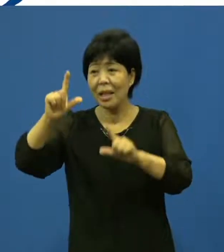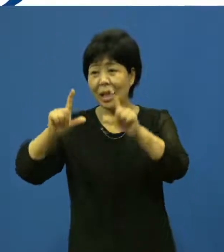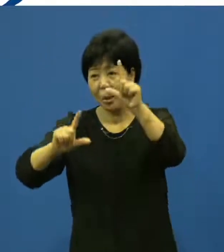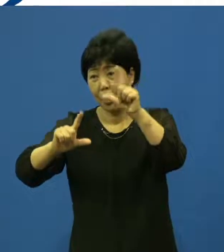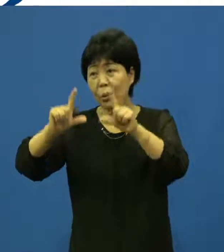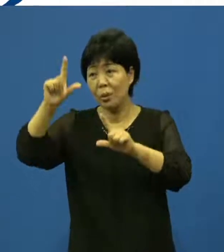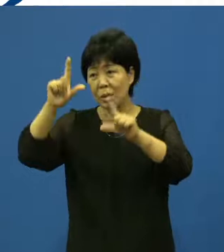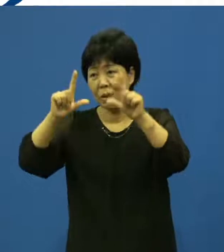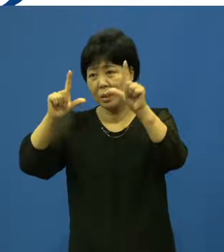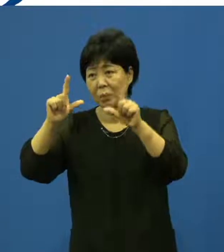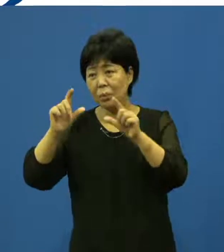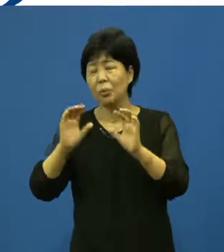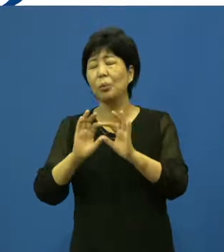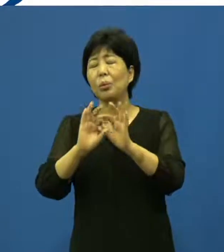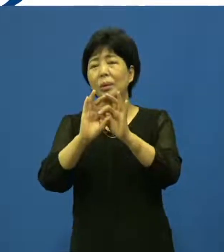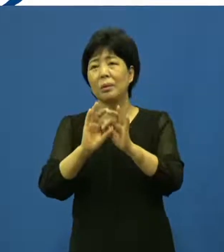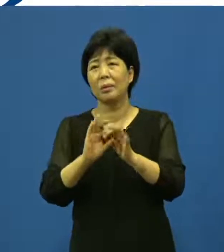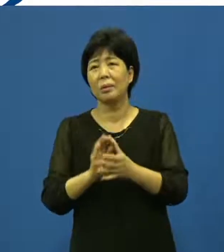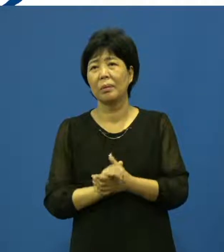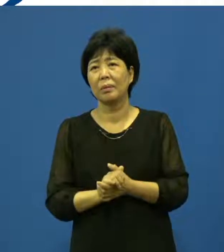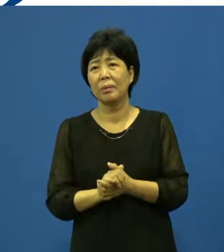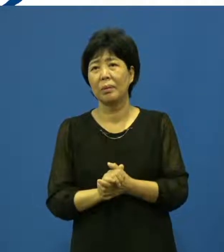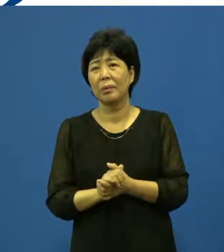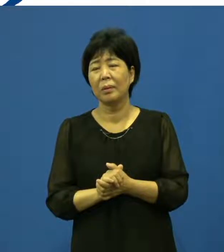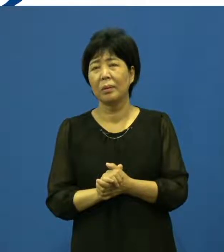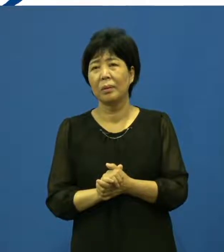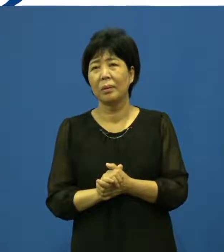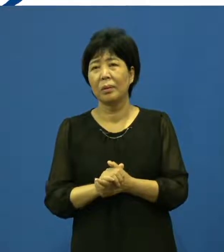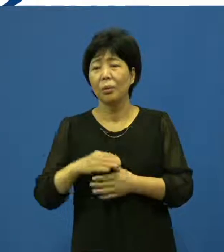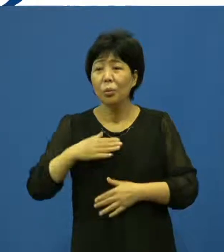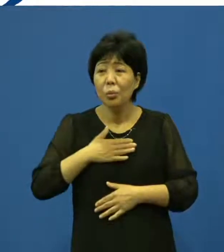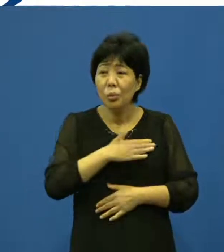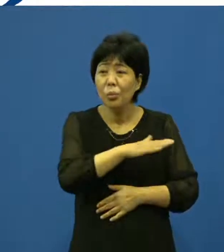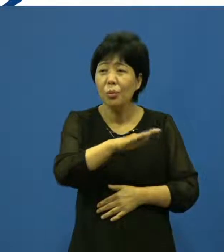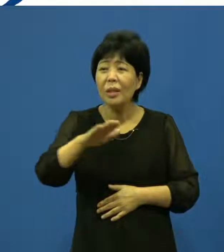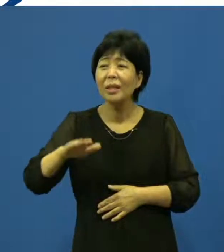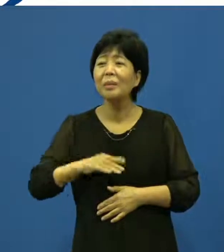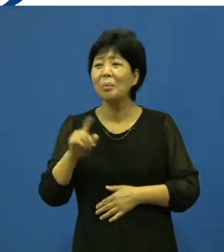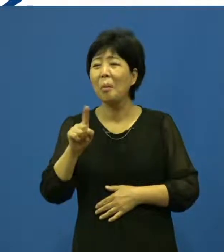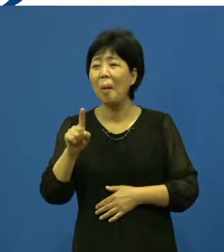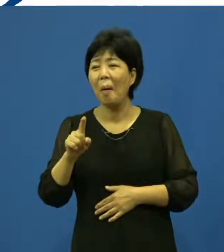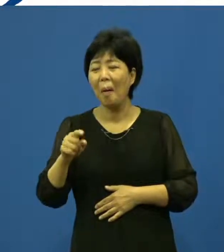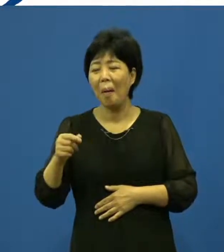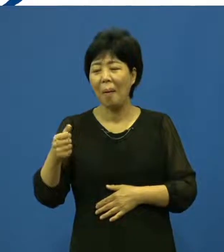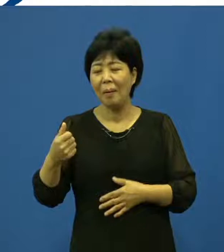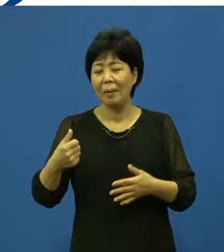그러나 내심으로는, 우리가 본성적으로는 우리는 큰 아들의 편을 들고 있습니다.